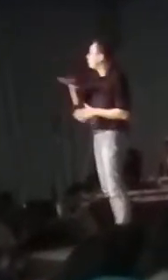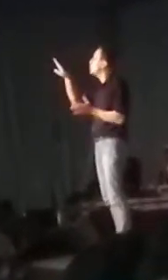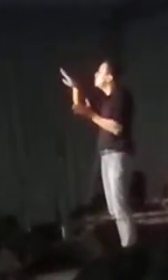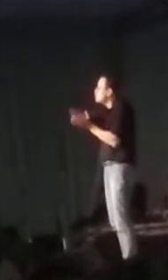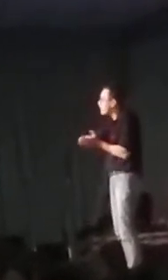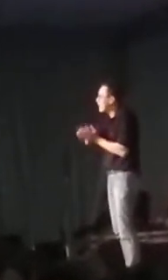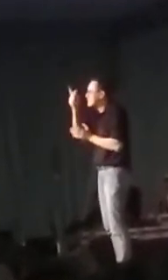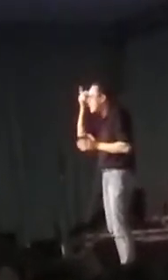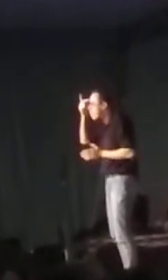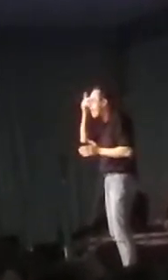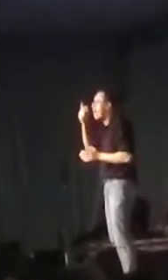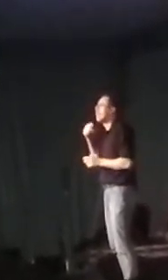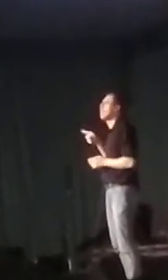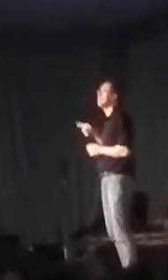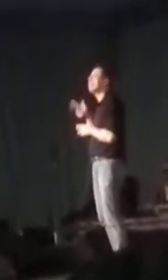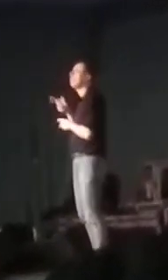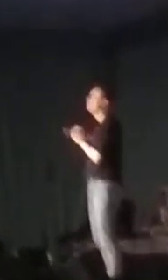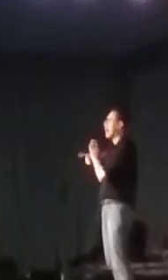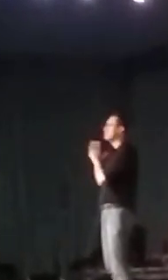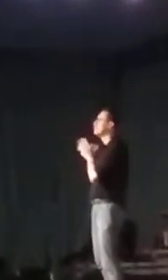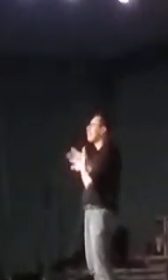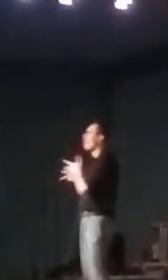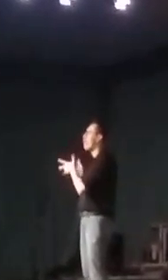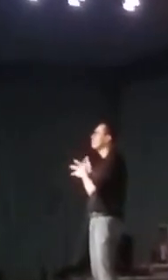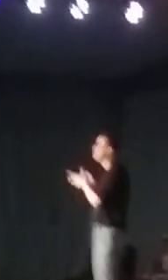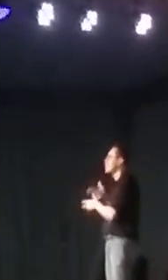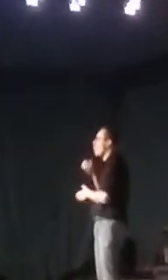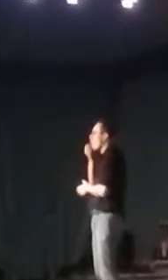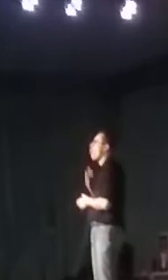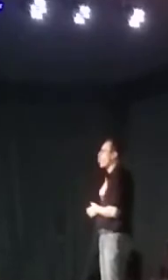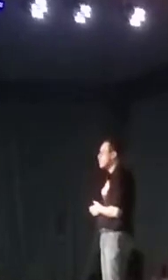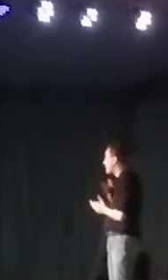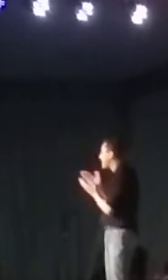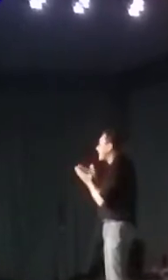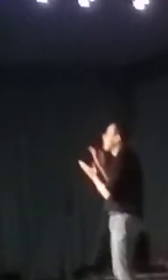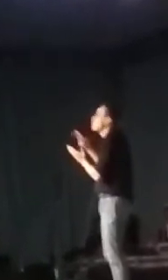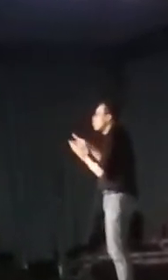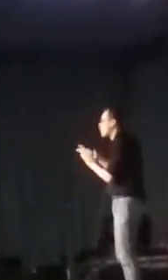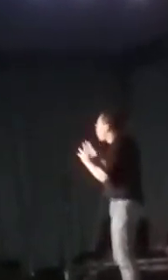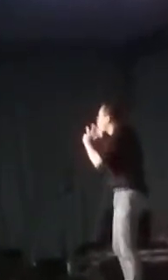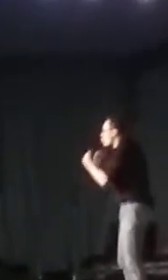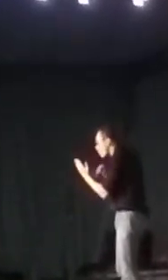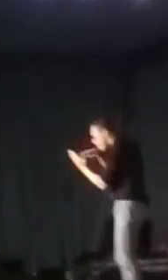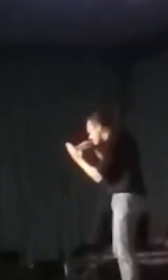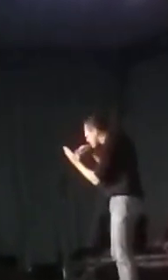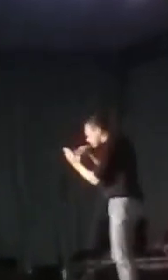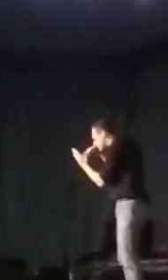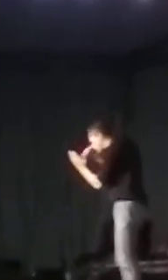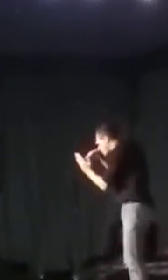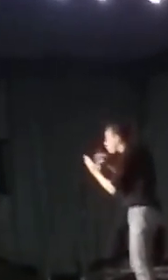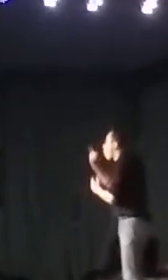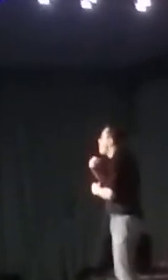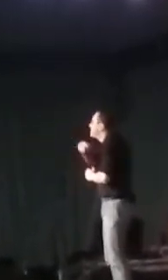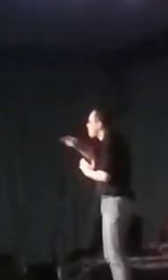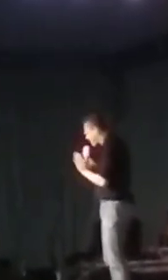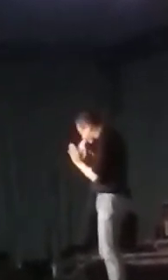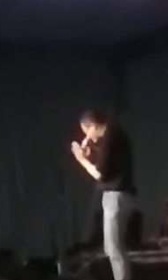eu gostei da conversa dele. Eu fui ler todos os livros dele, que eu não tinha lido de todos, uma semana.